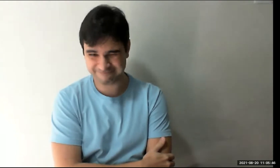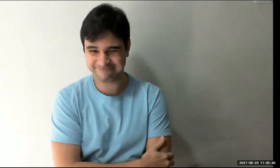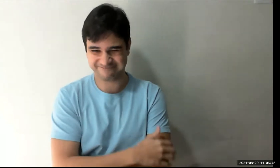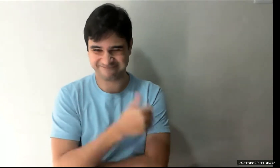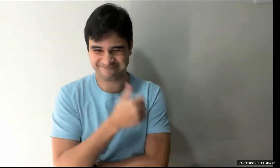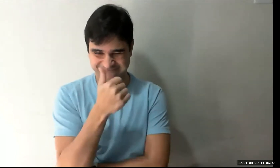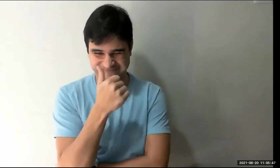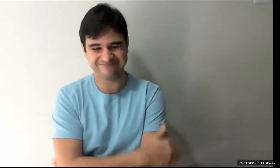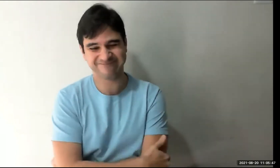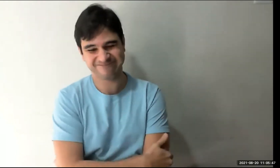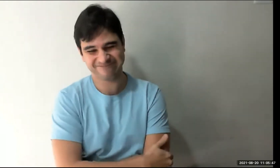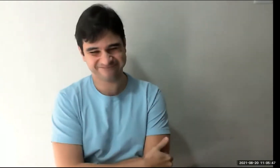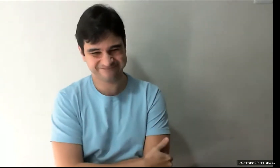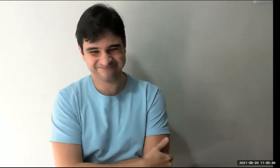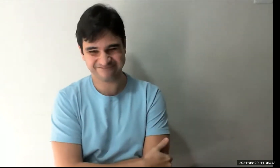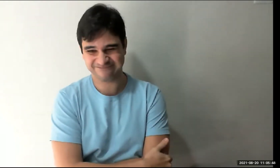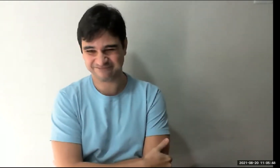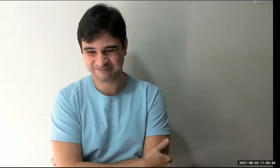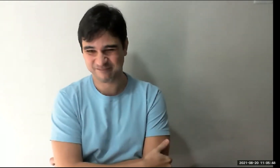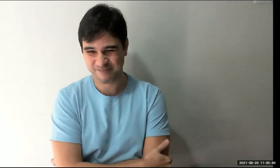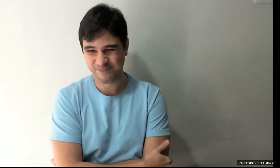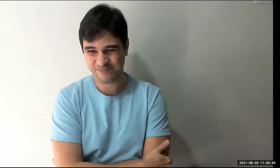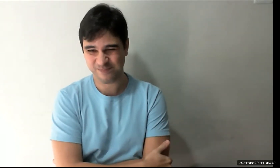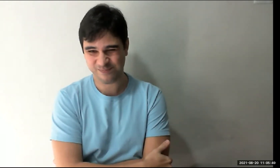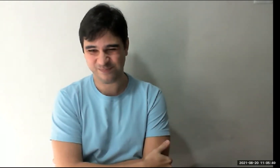como produzir. Isso é muito bom para a saúde mental também.